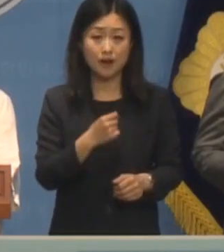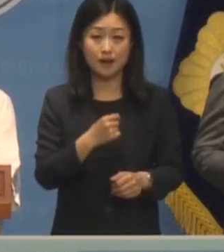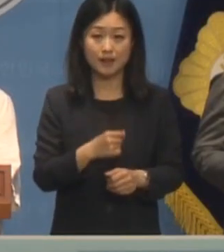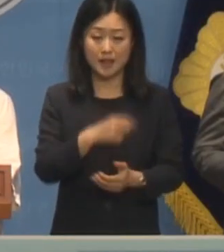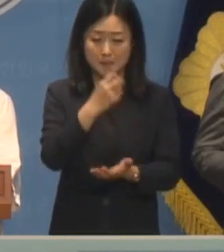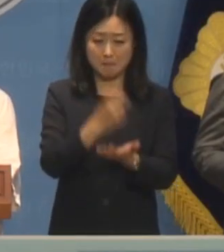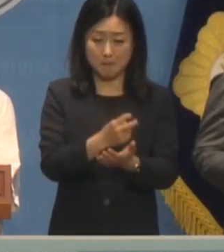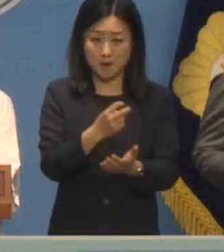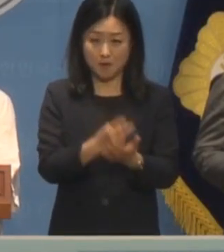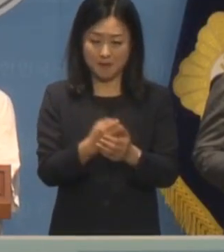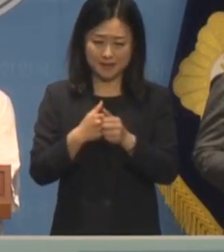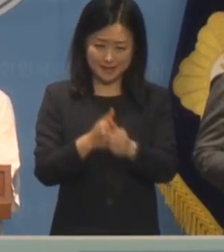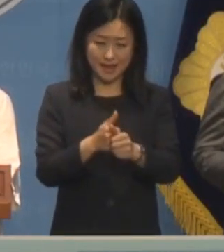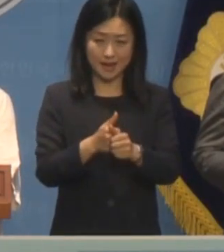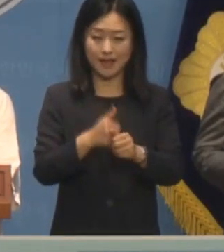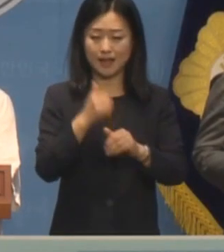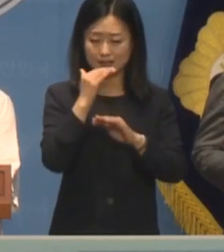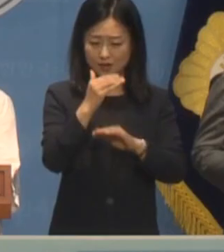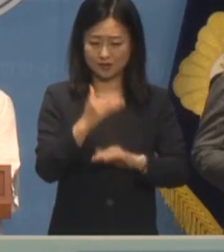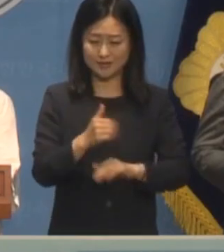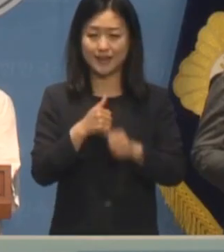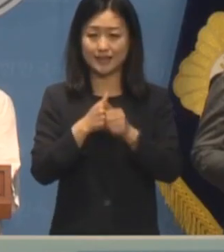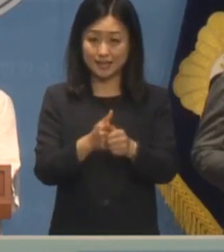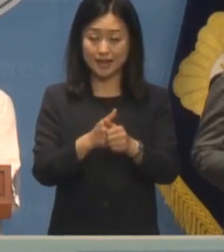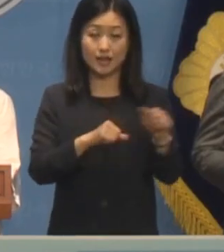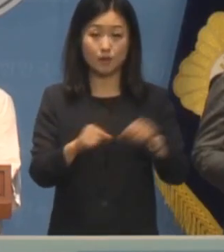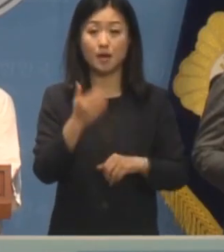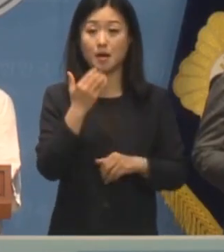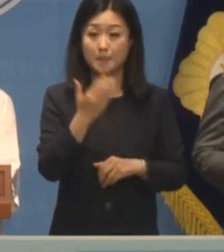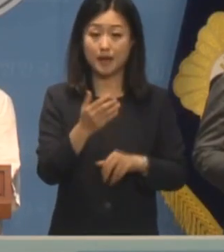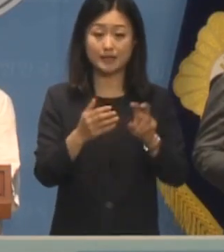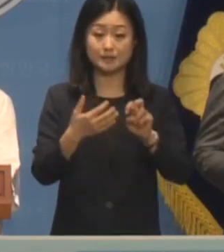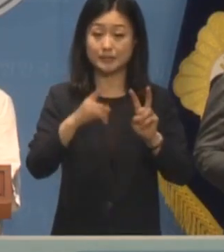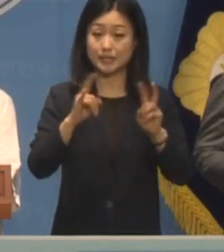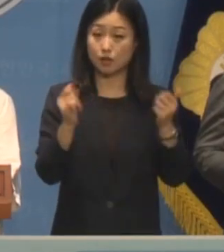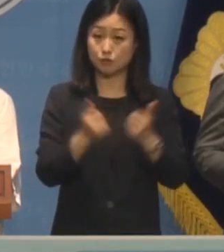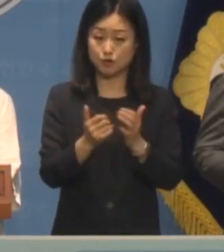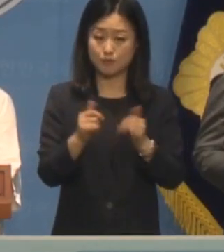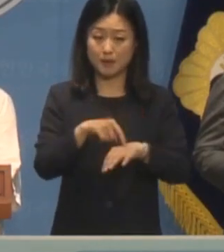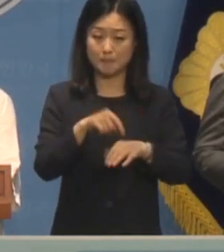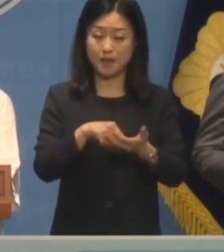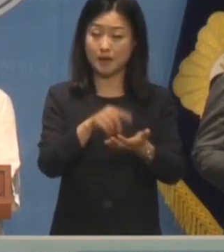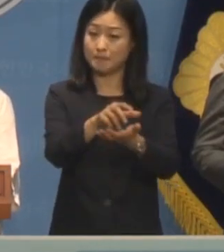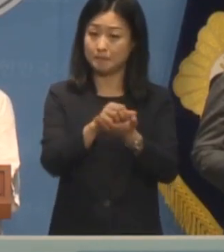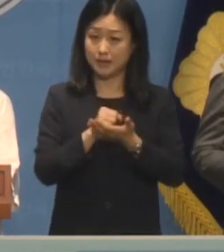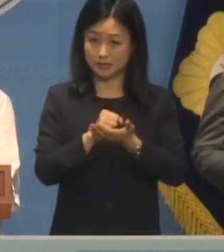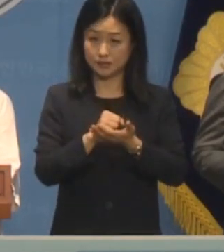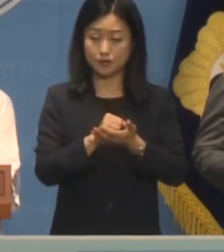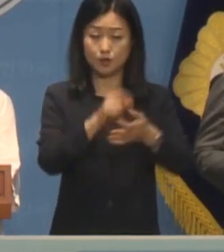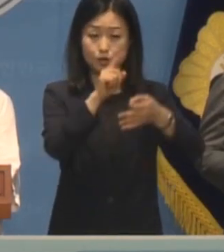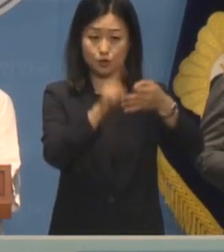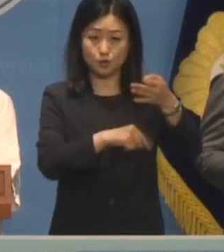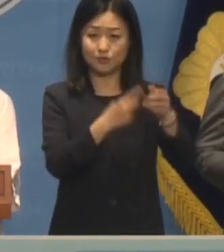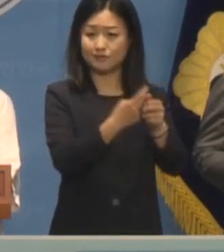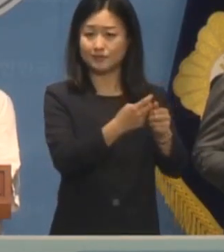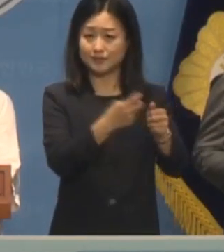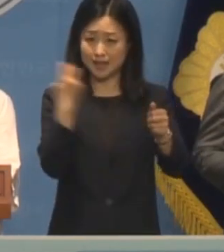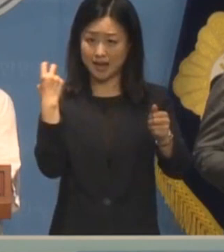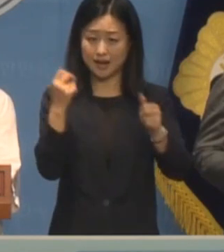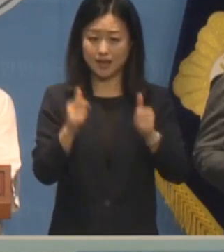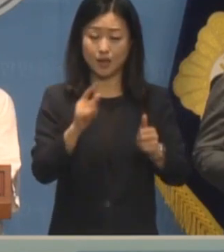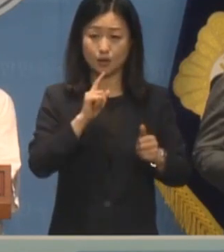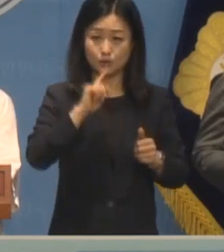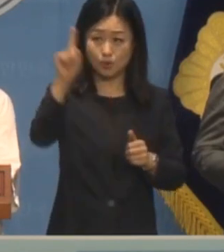절차만 남았을 뿐입니다. 22대 국회는 민심을 받들어 죽박 윤석열 탄핵